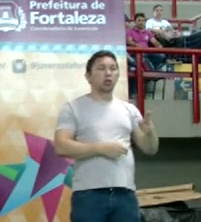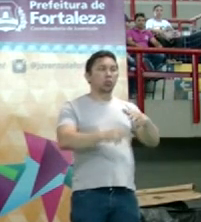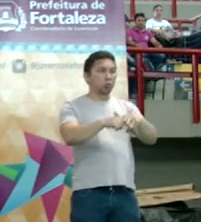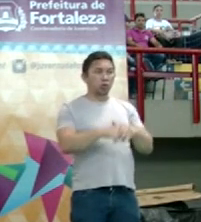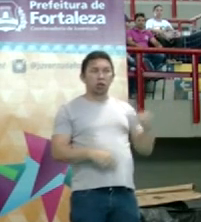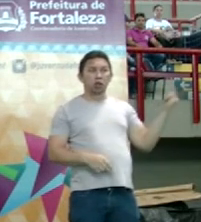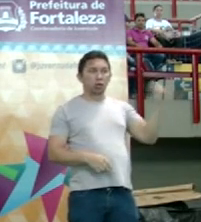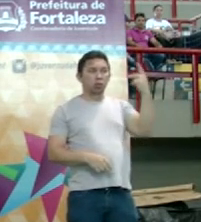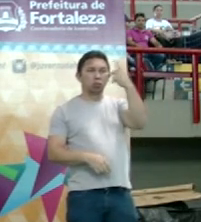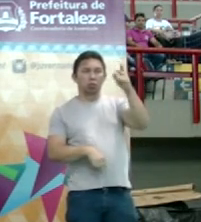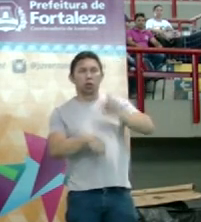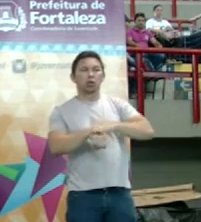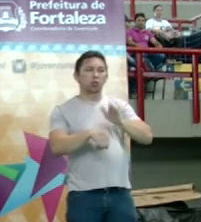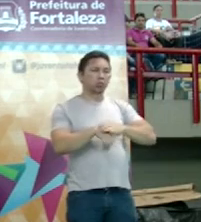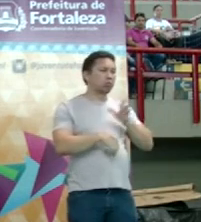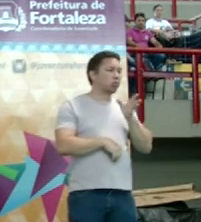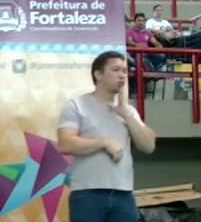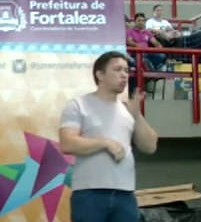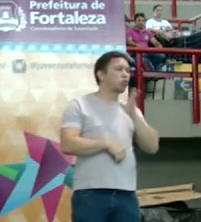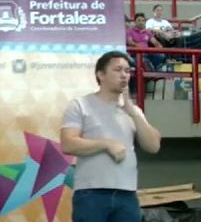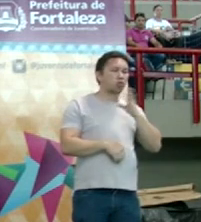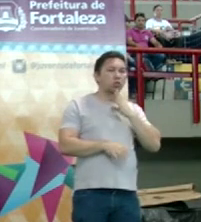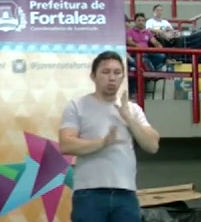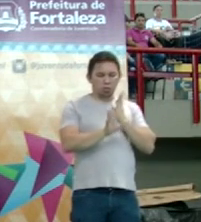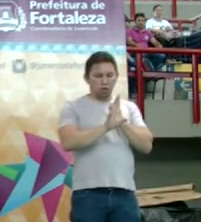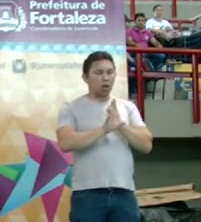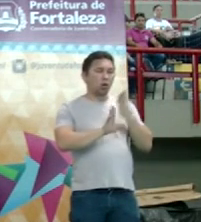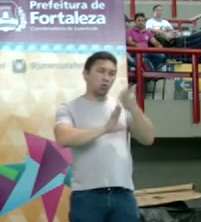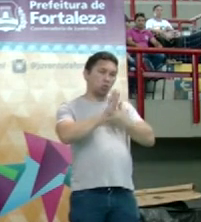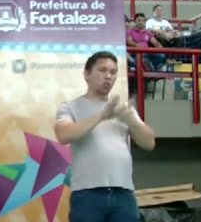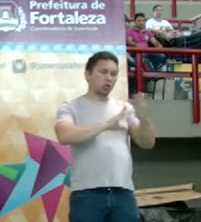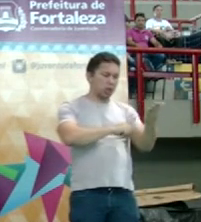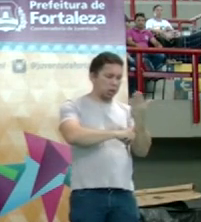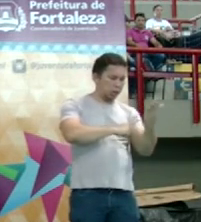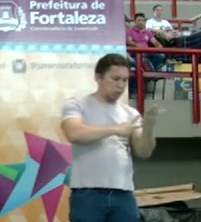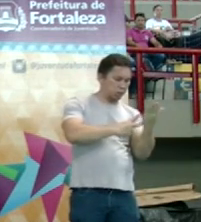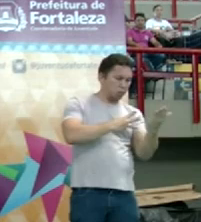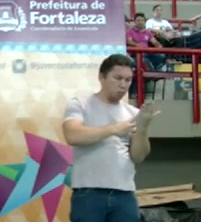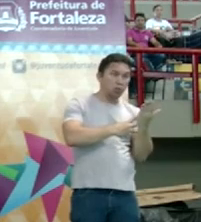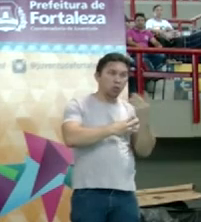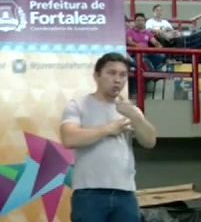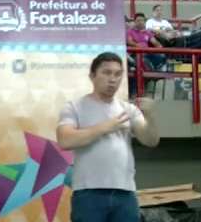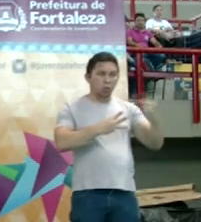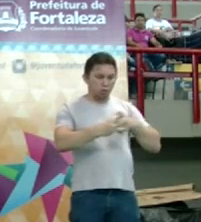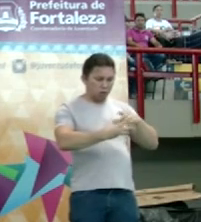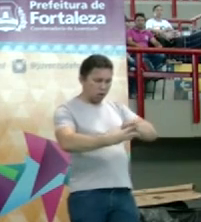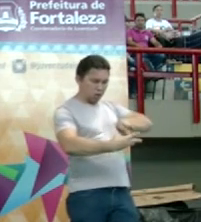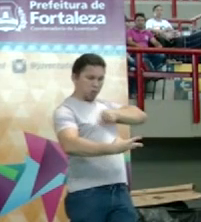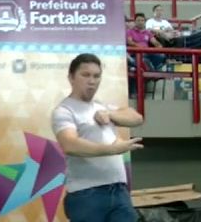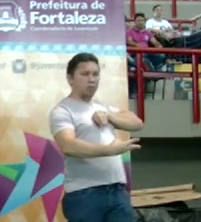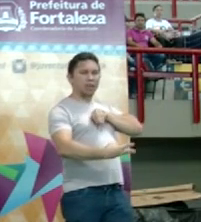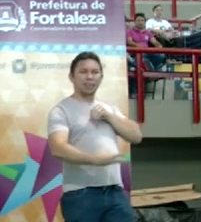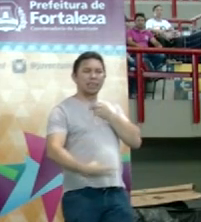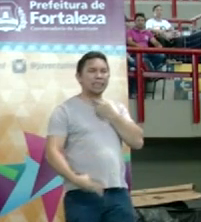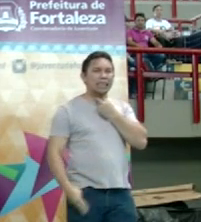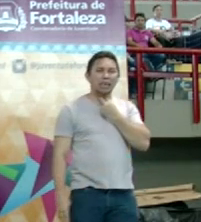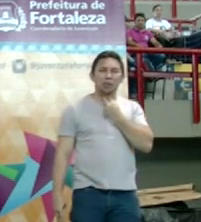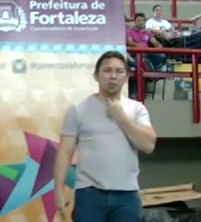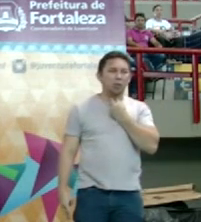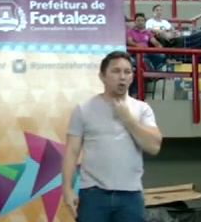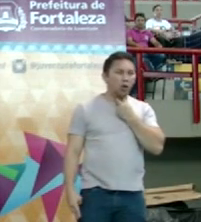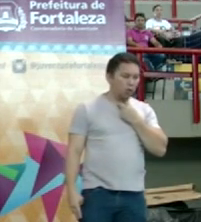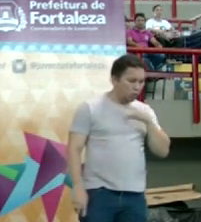é importante que você saiba, os textos motivadores, a gente não deve copiar nada,